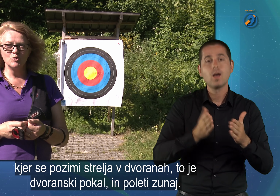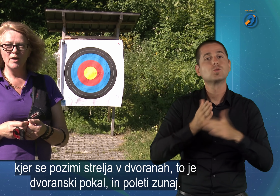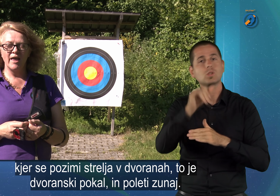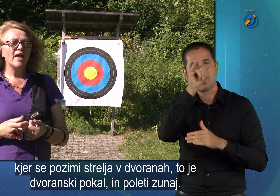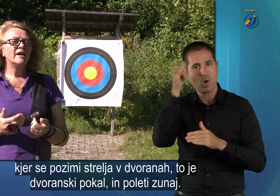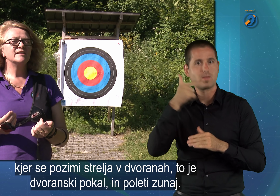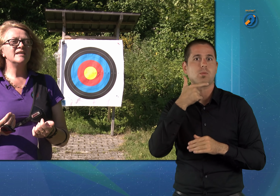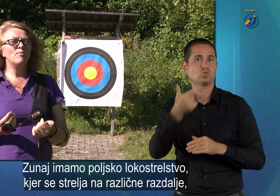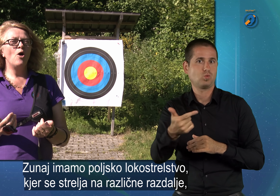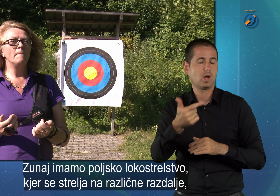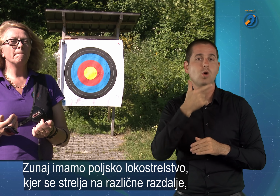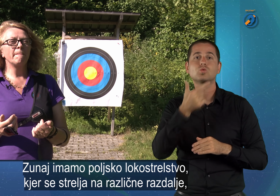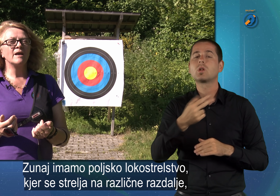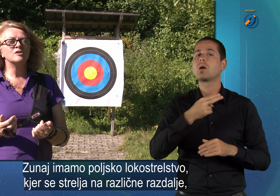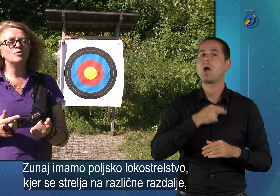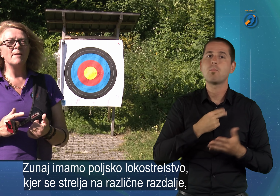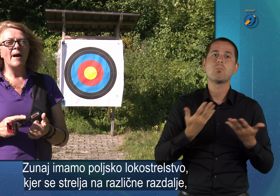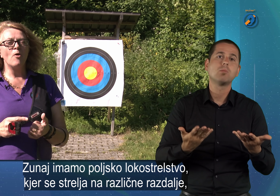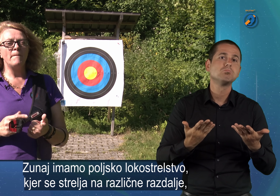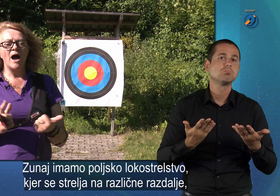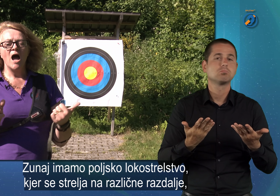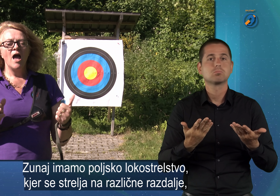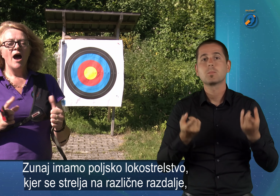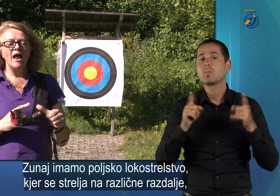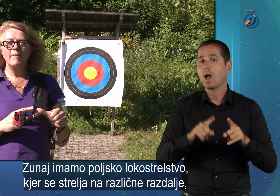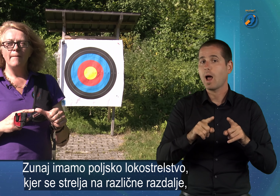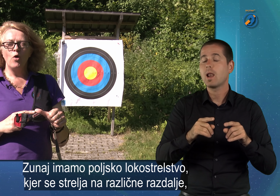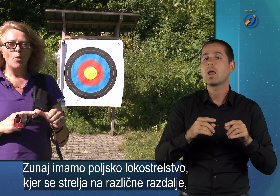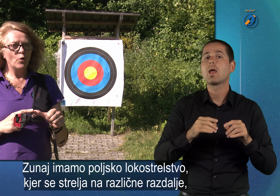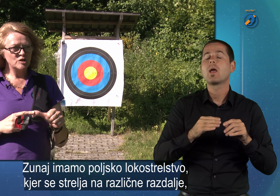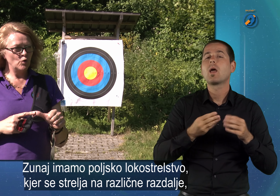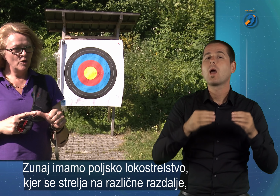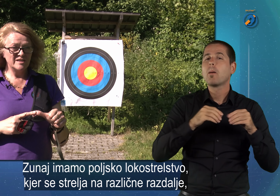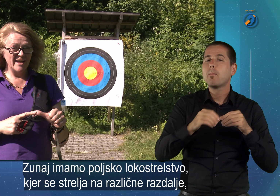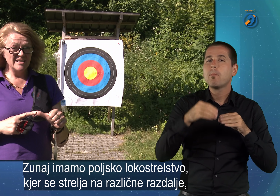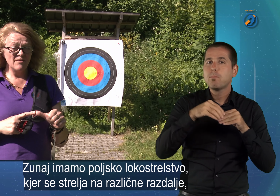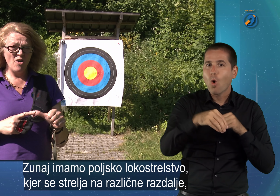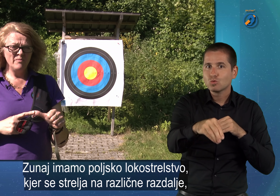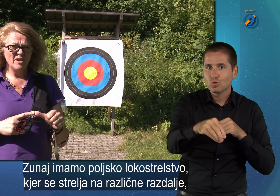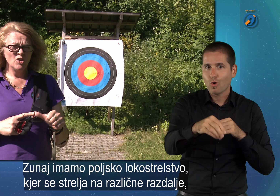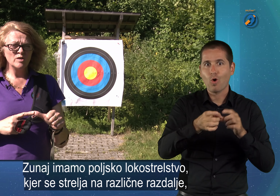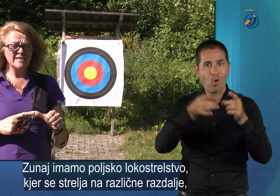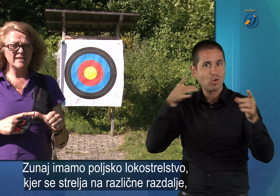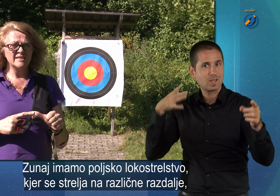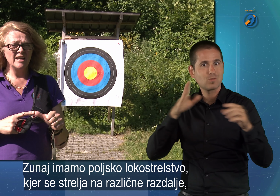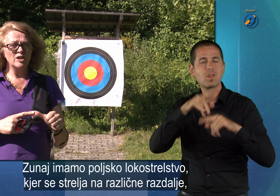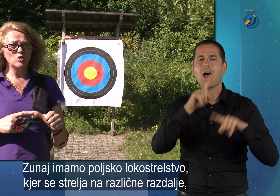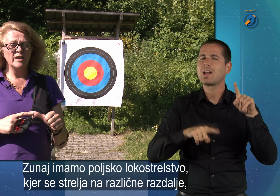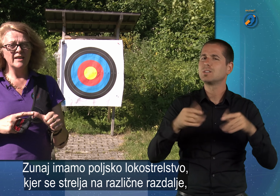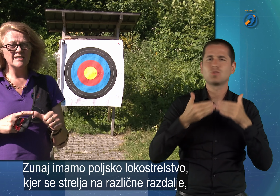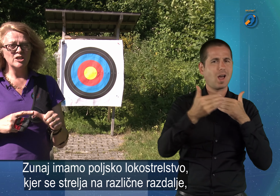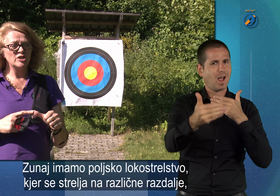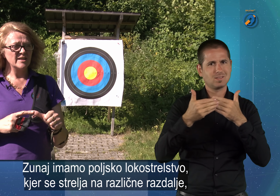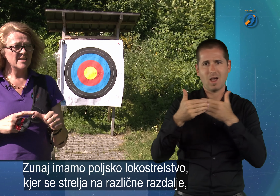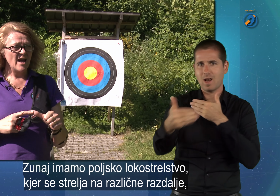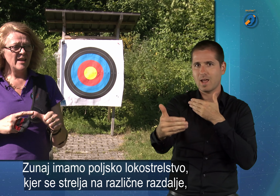poletje zunaj. Recimo, zunaj imamo pa, ali imamo poljsko lokostrelstvo, to se strelja zunaj